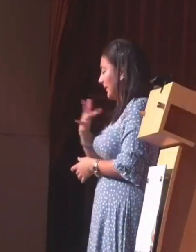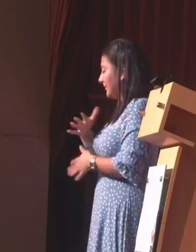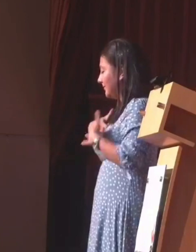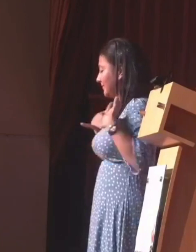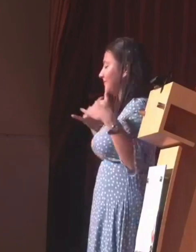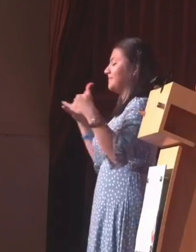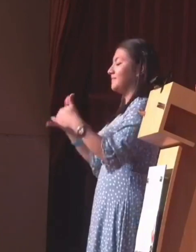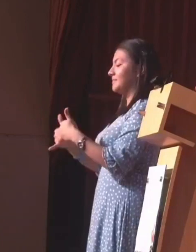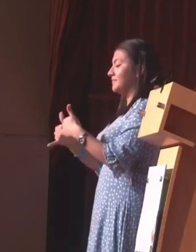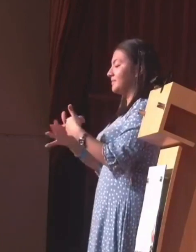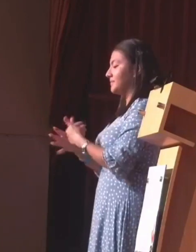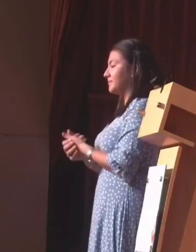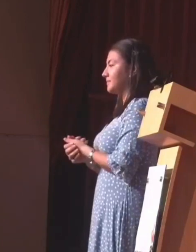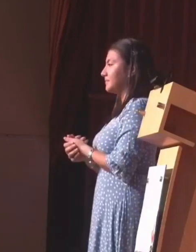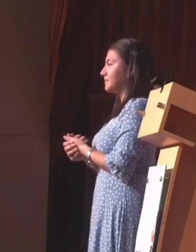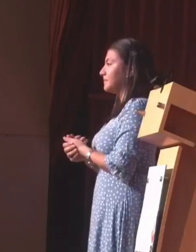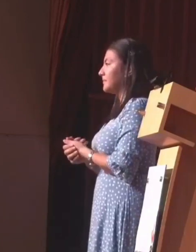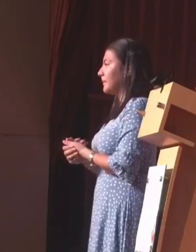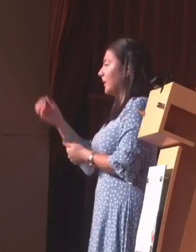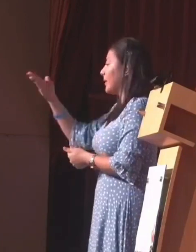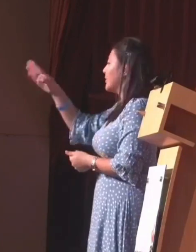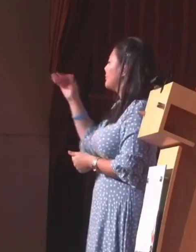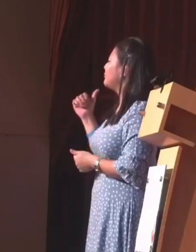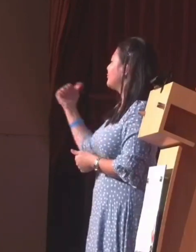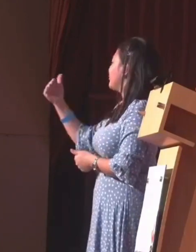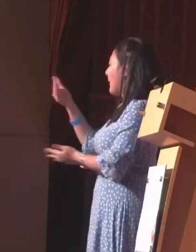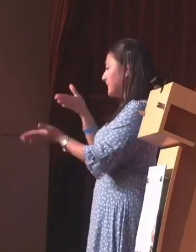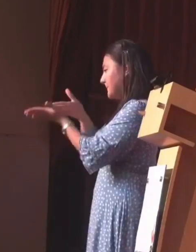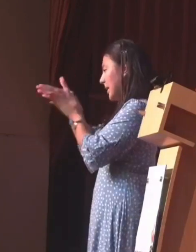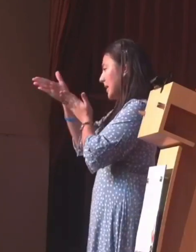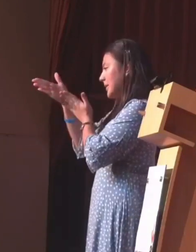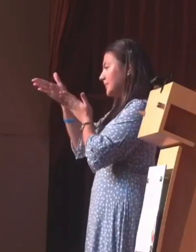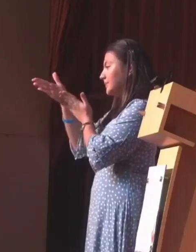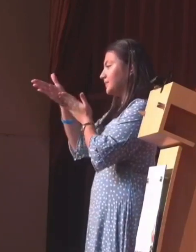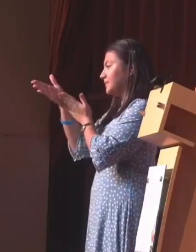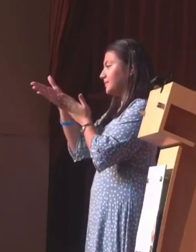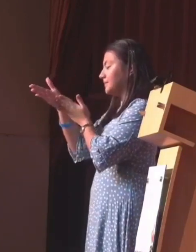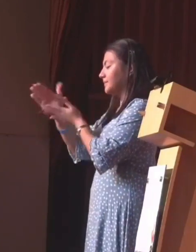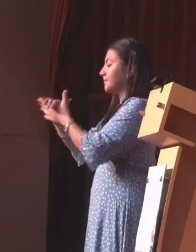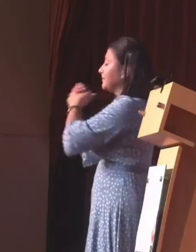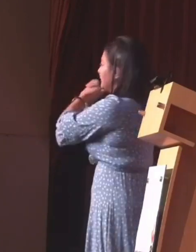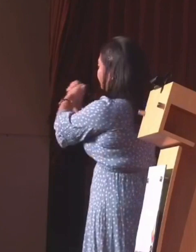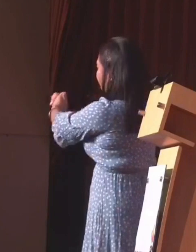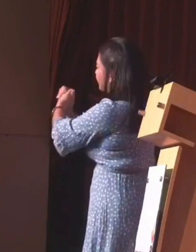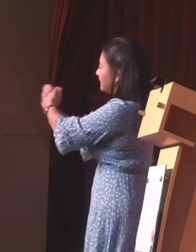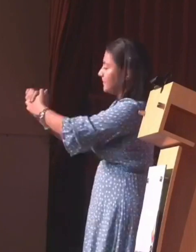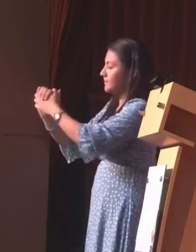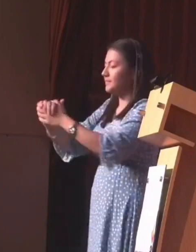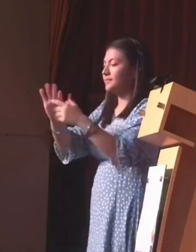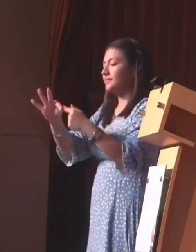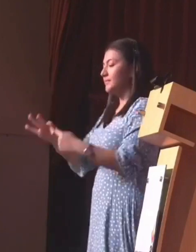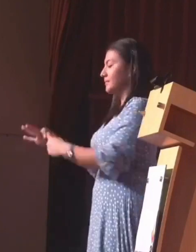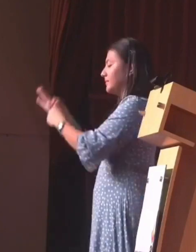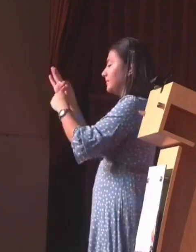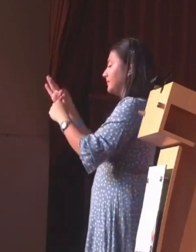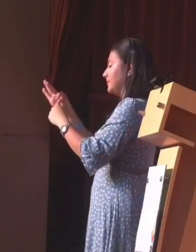contento. Dios es bueno y es fiel. Presento mi saludo de manera muy especial, hermano